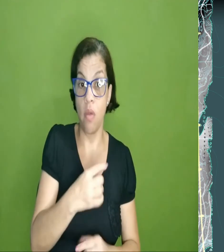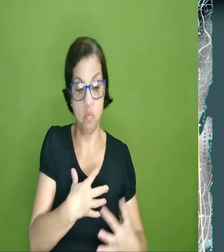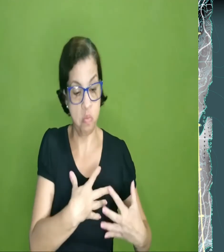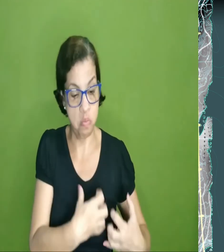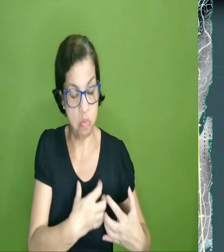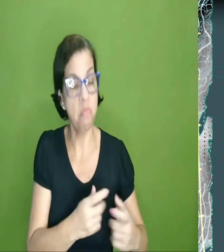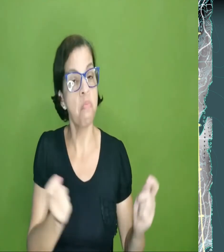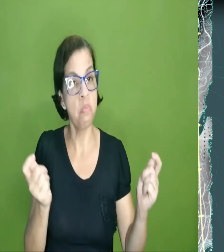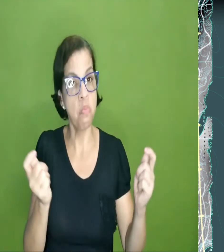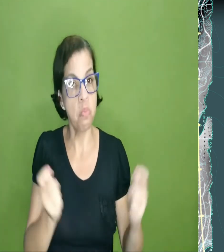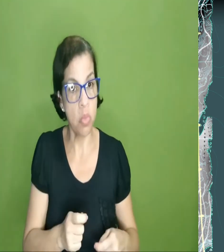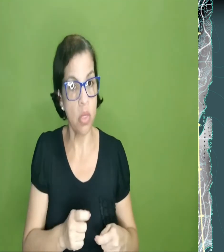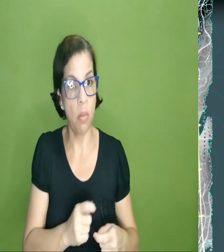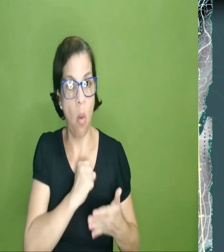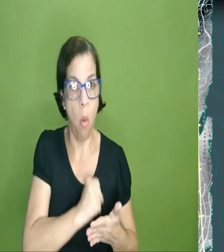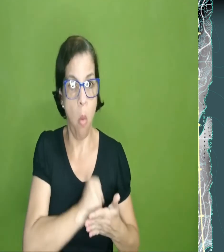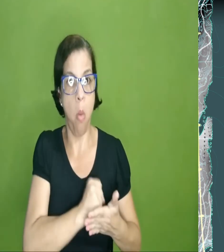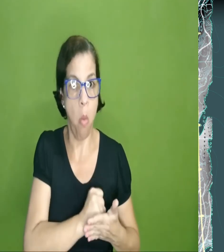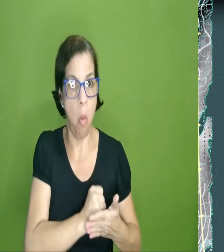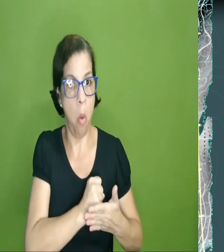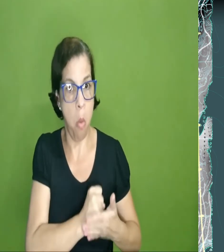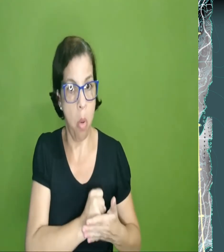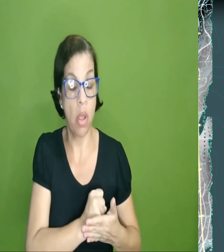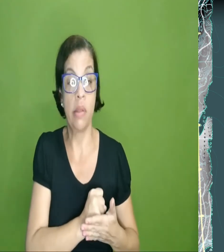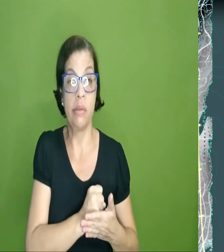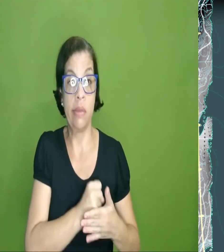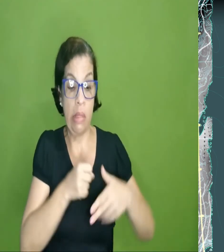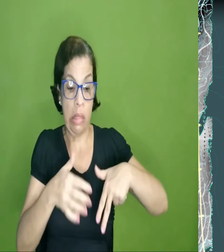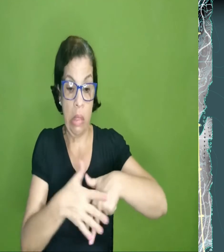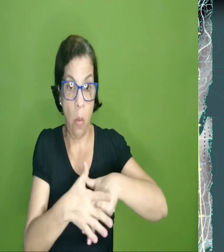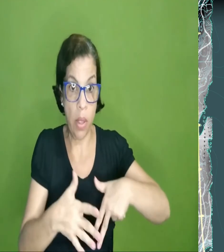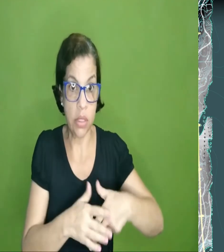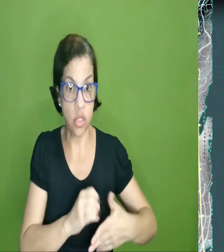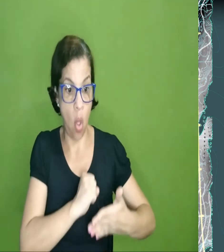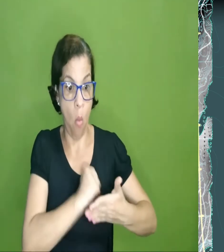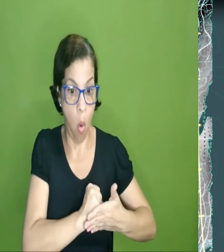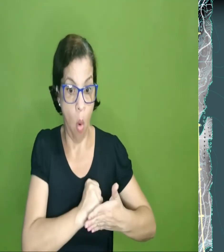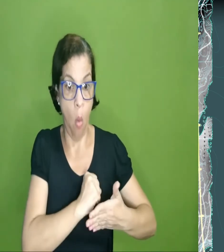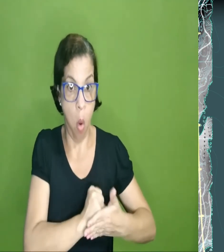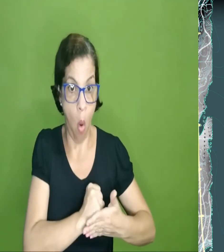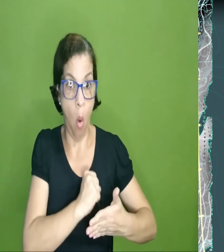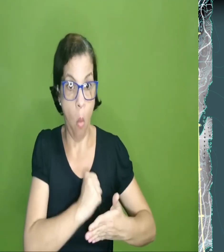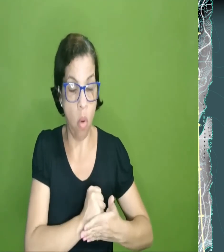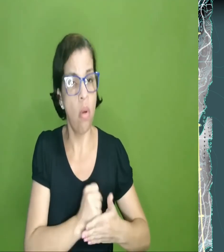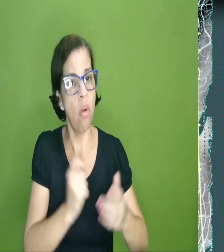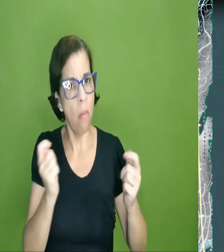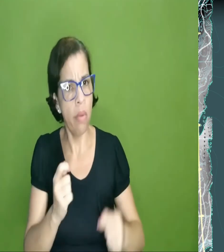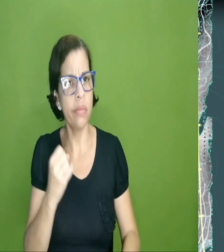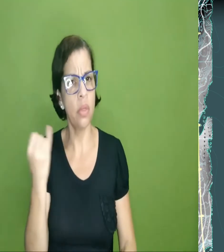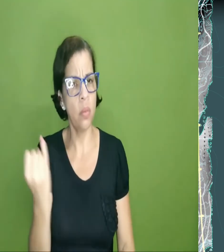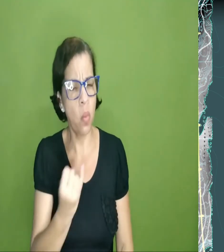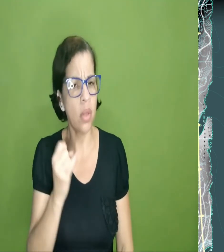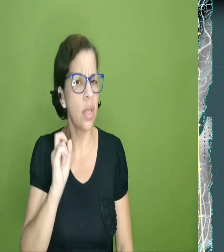pode levar a uma taquicardia, e o paciente relata uma palpitação. Isso pode ser muito